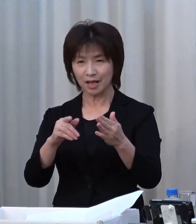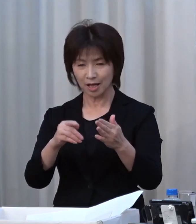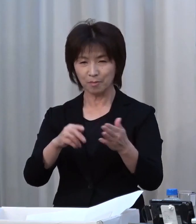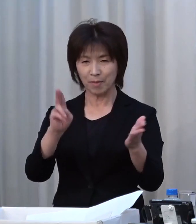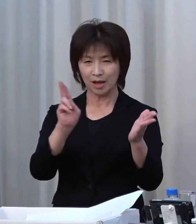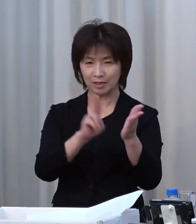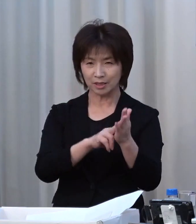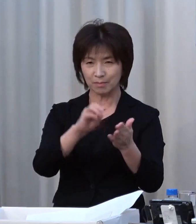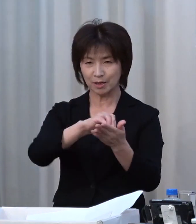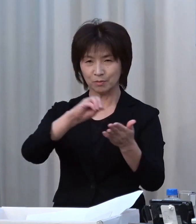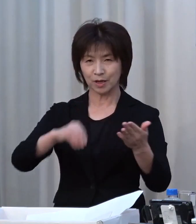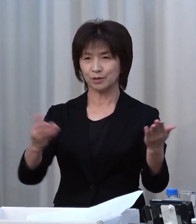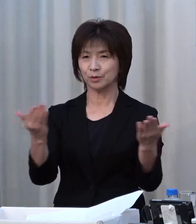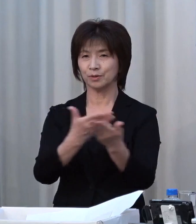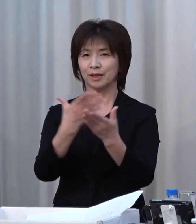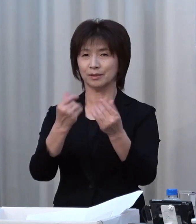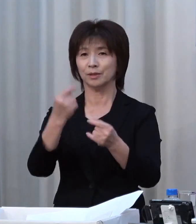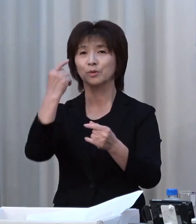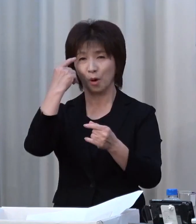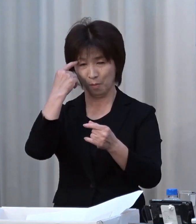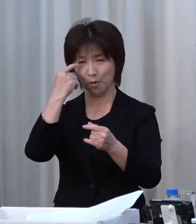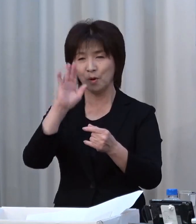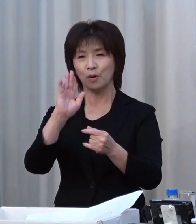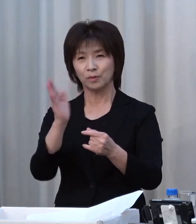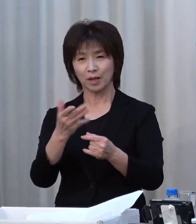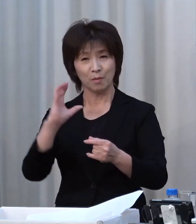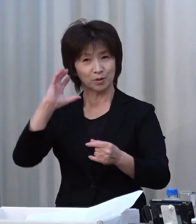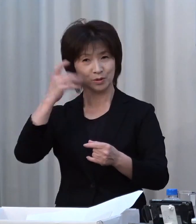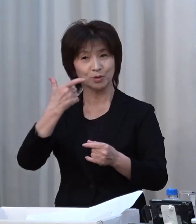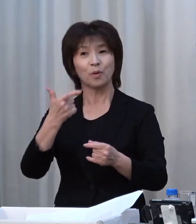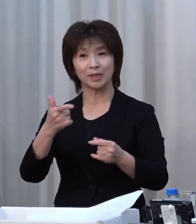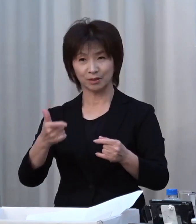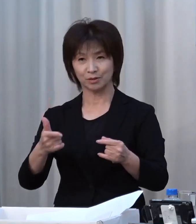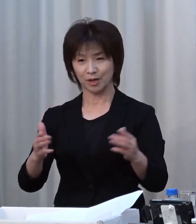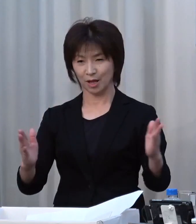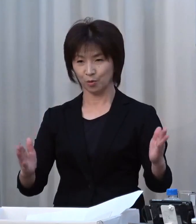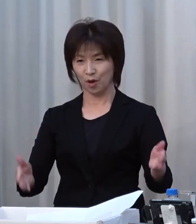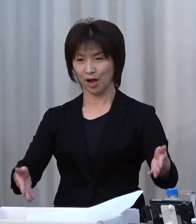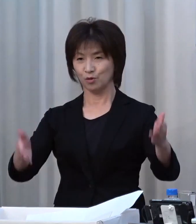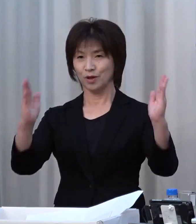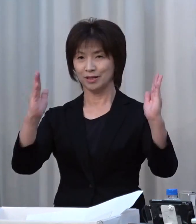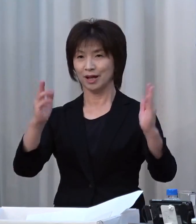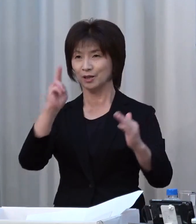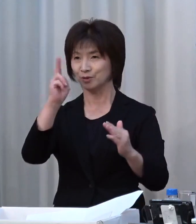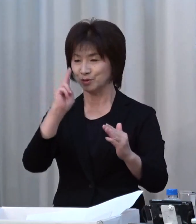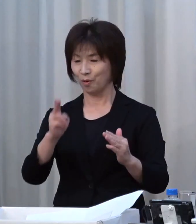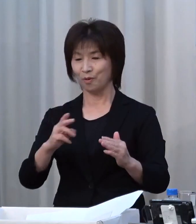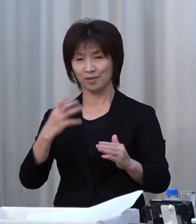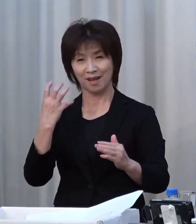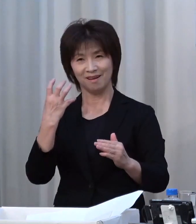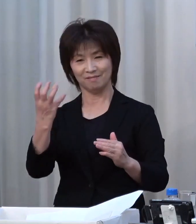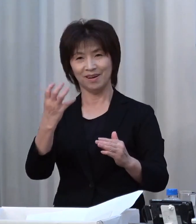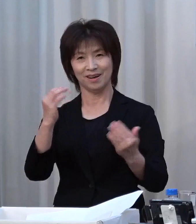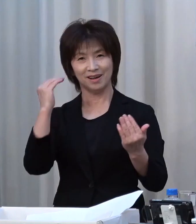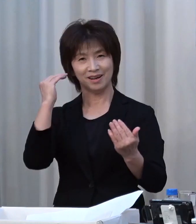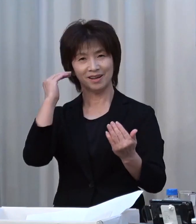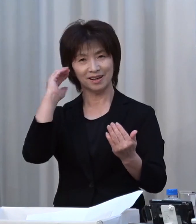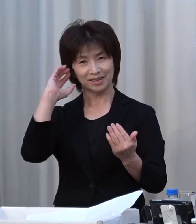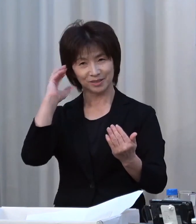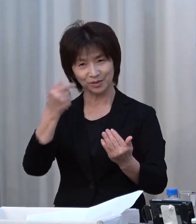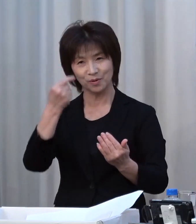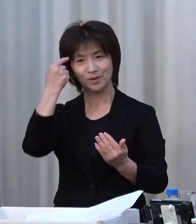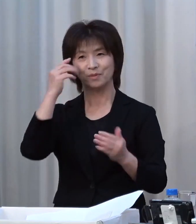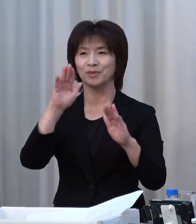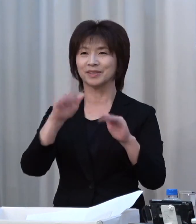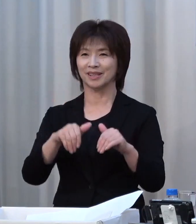論を出したんだと思います。でもすごいよね、ドアが上に上がるっていうのは派手だなと思ったから第一にする